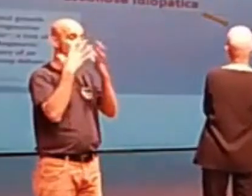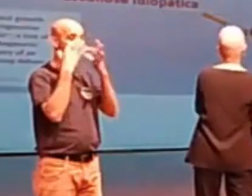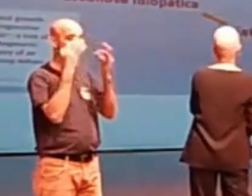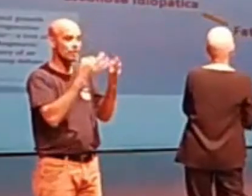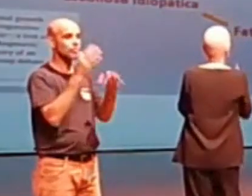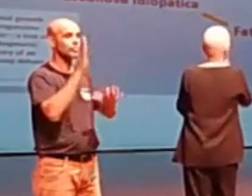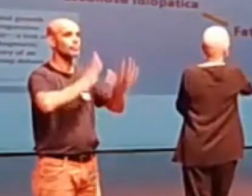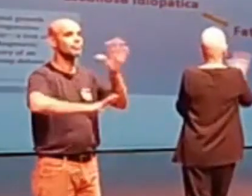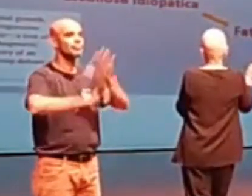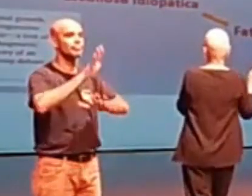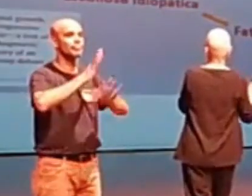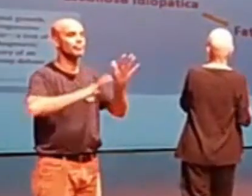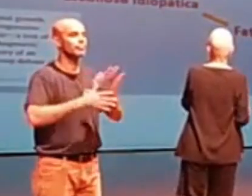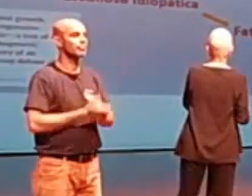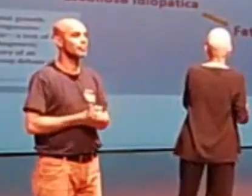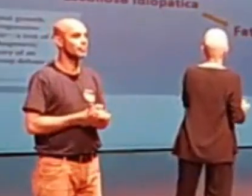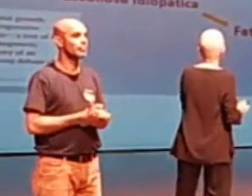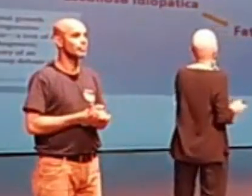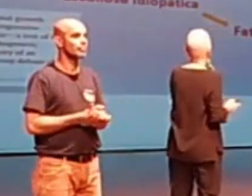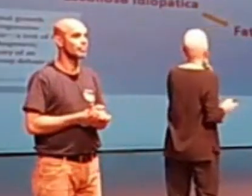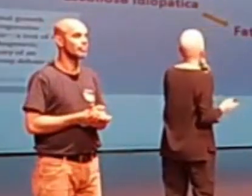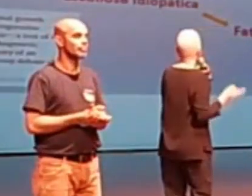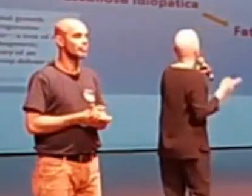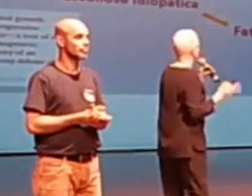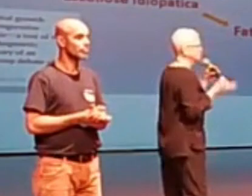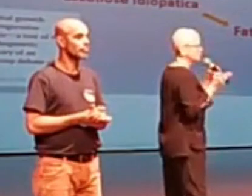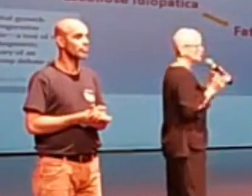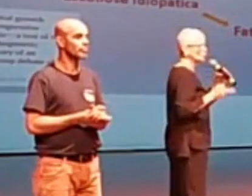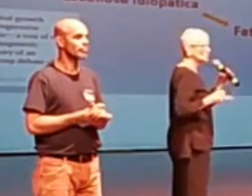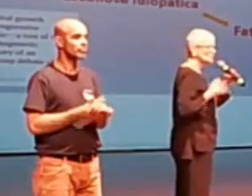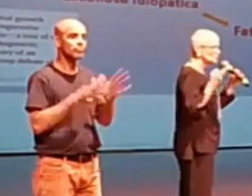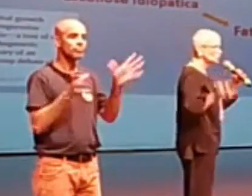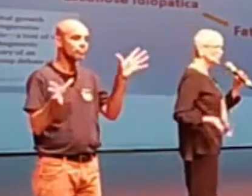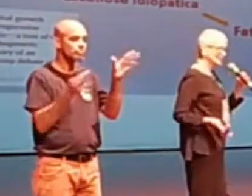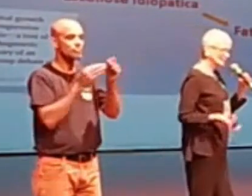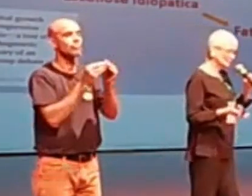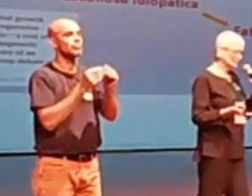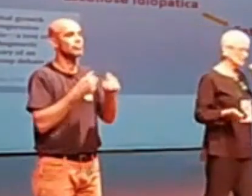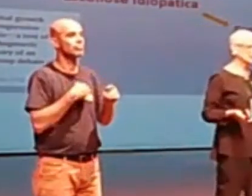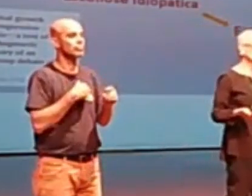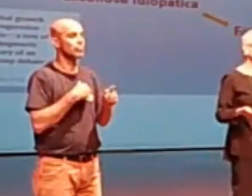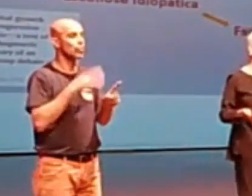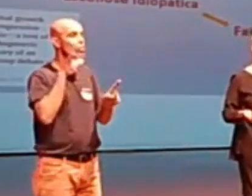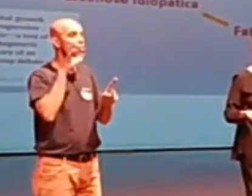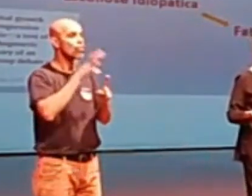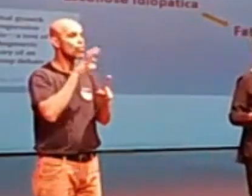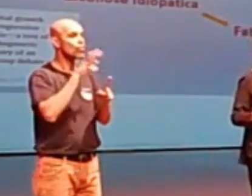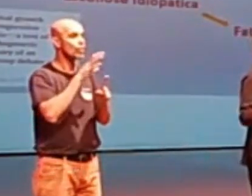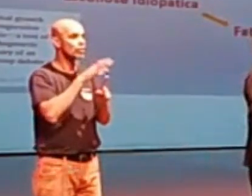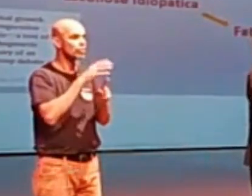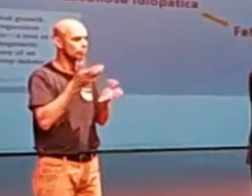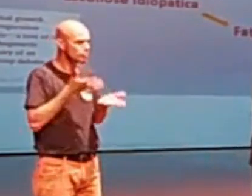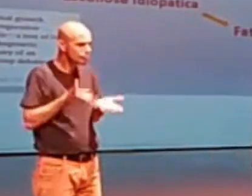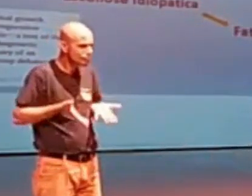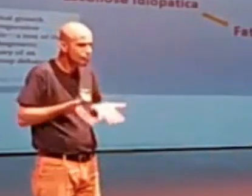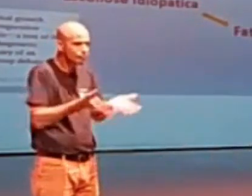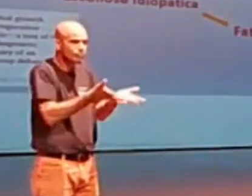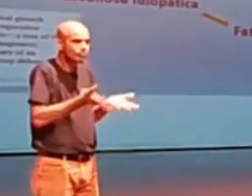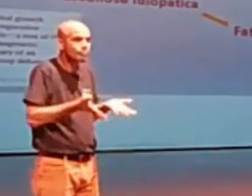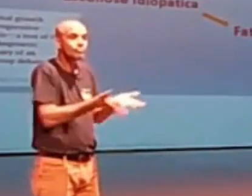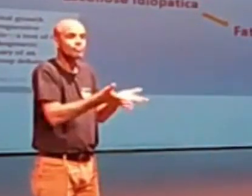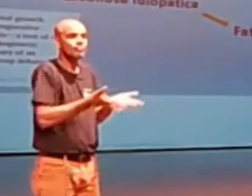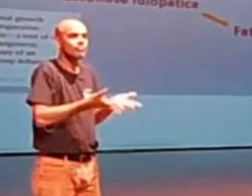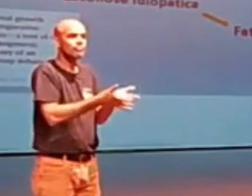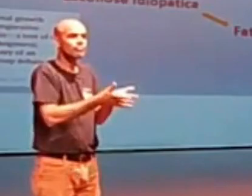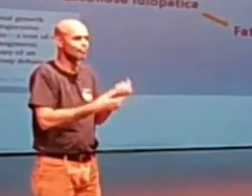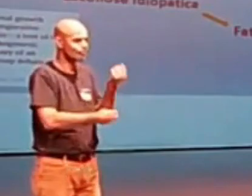certo? Então, para fechar isso, a gente tem um fator de indução na escoliose idiopática, que até agora ninguém